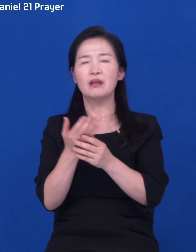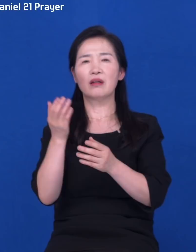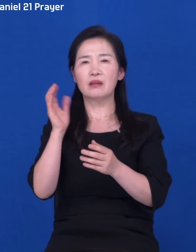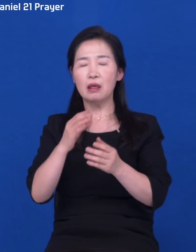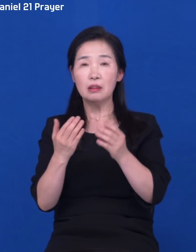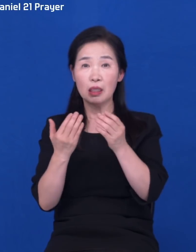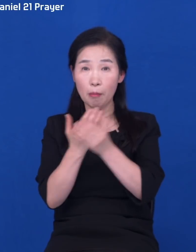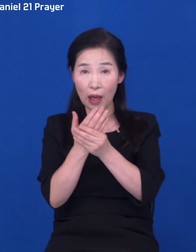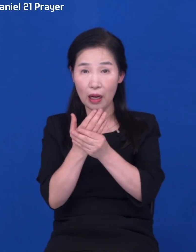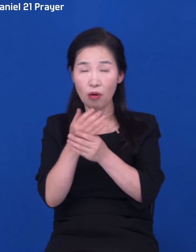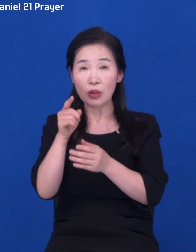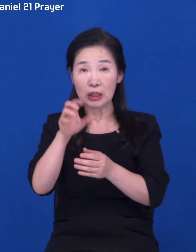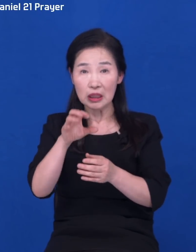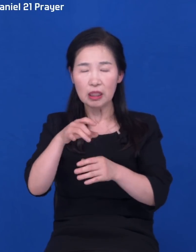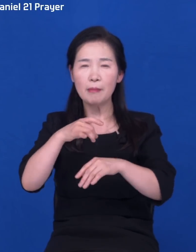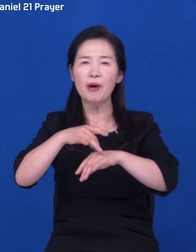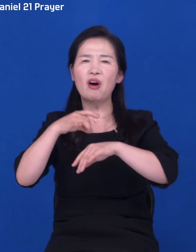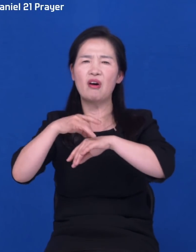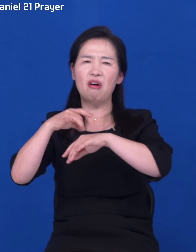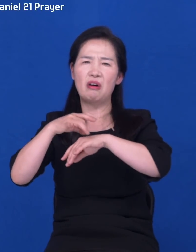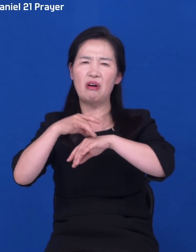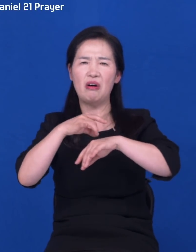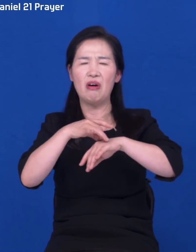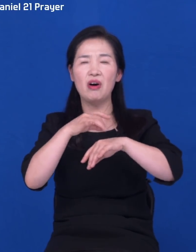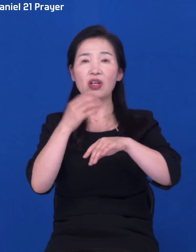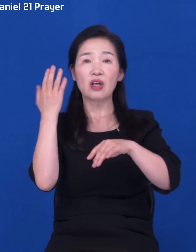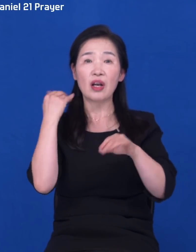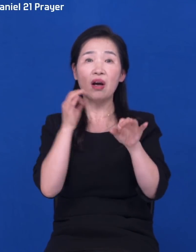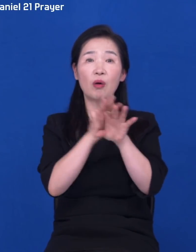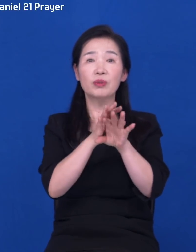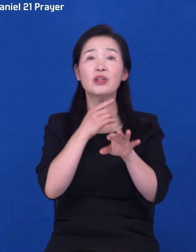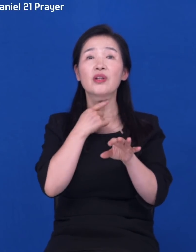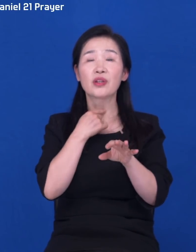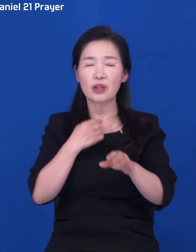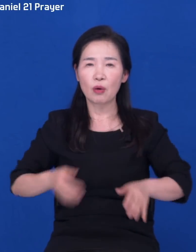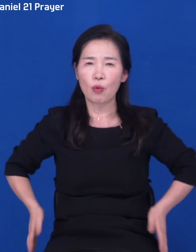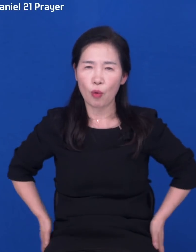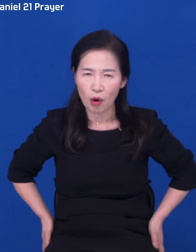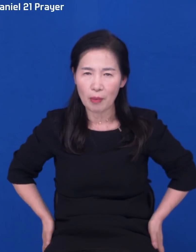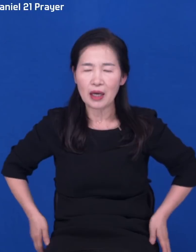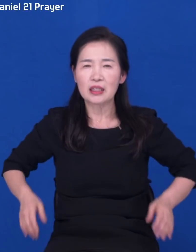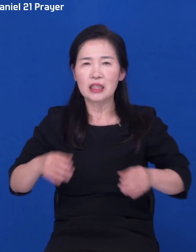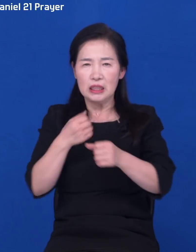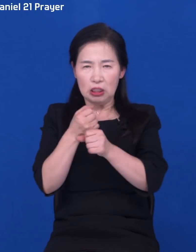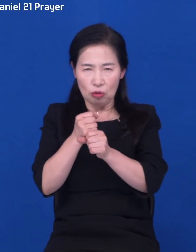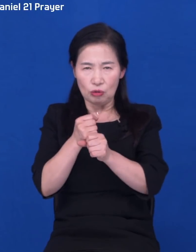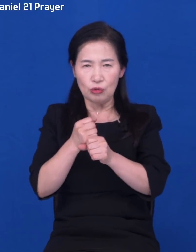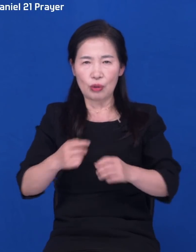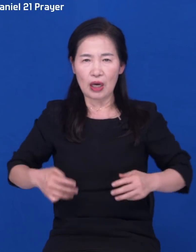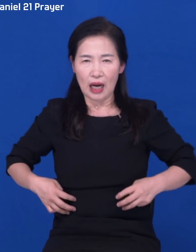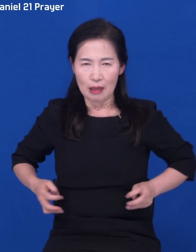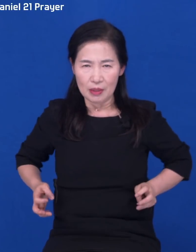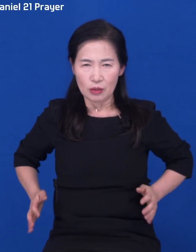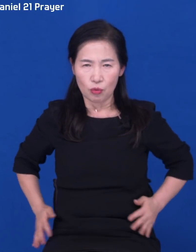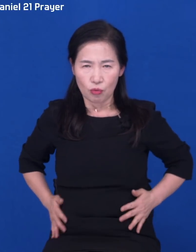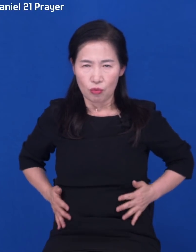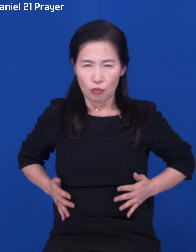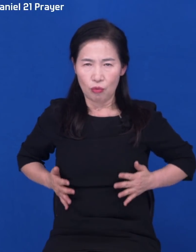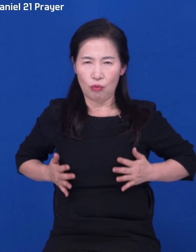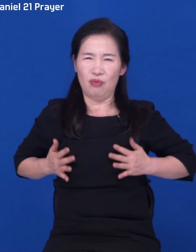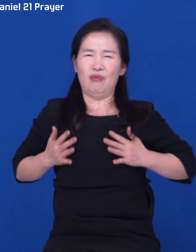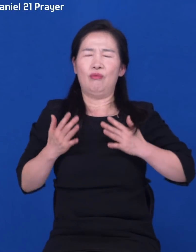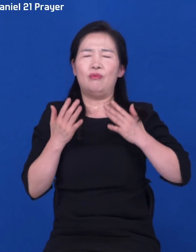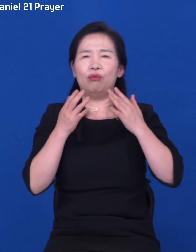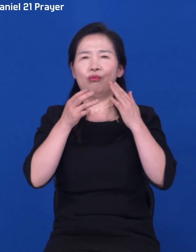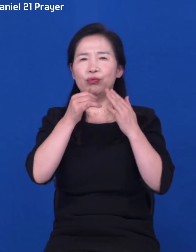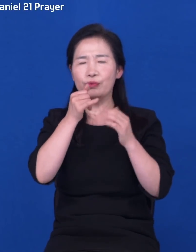불가능하다는 뼈로만 그것도 없어진 자리 그대로 골반뼈, 척추뼈, 갈비뼈 쪽으로 쫙 올라온 거예요.